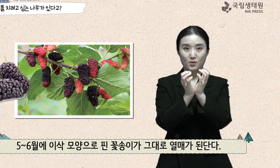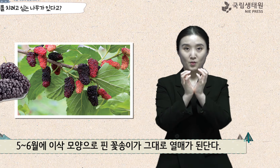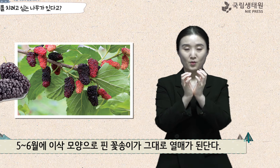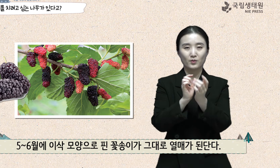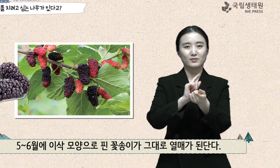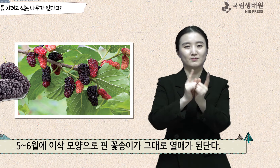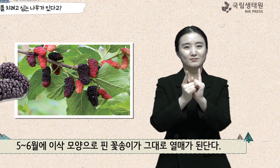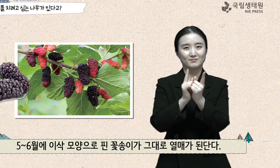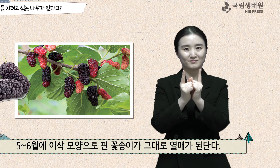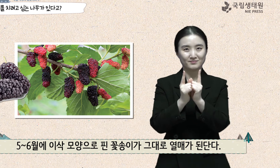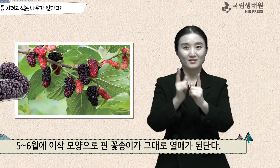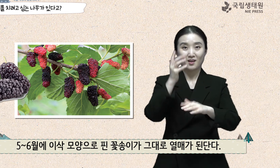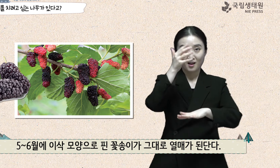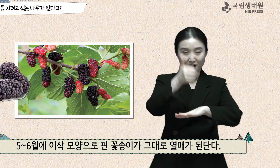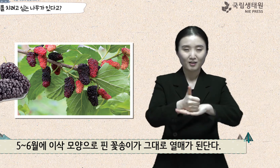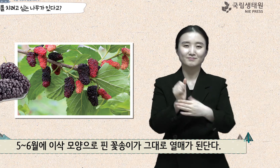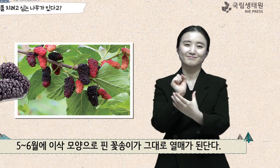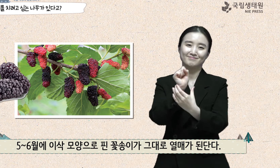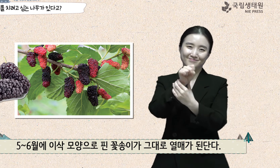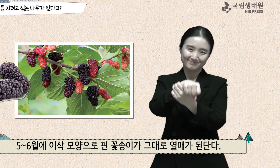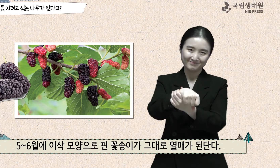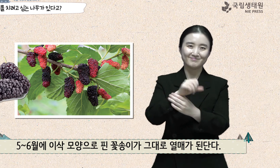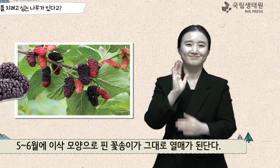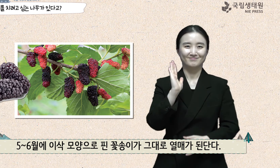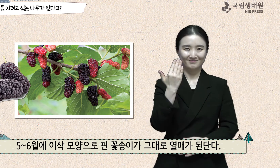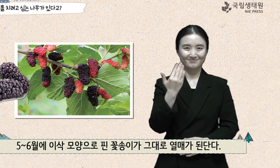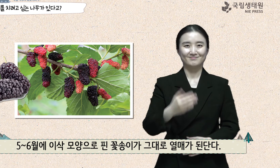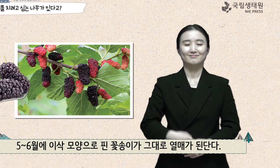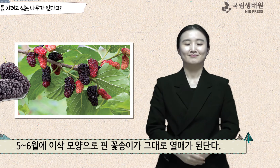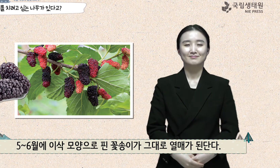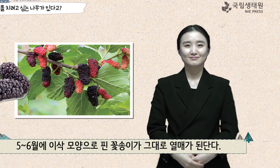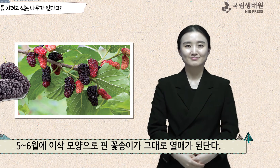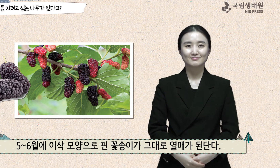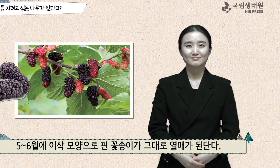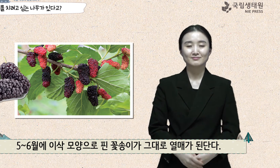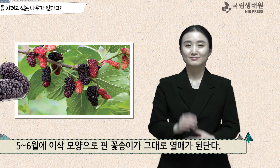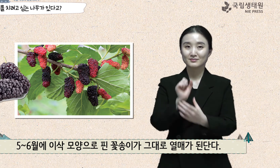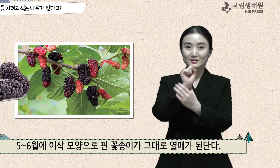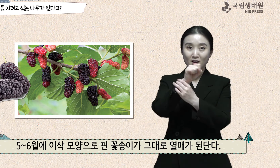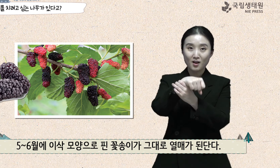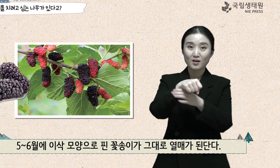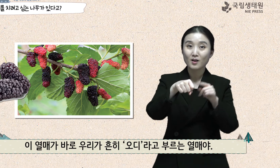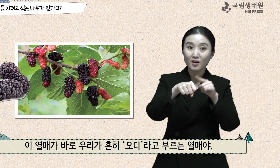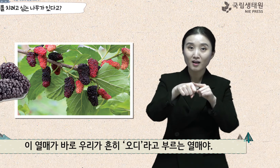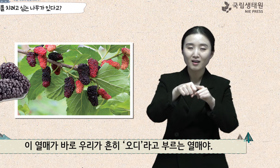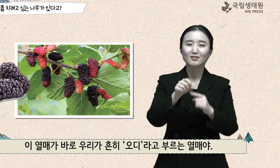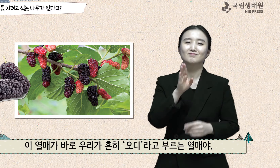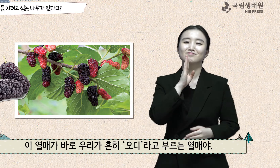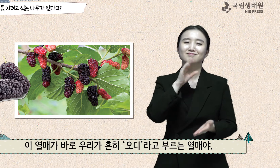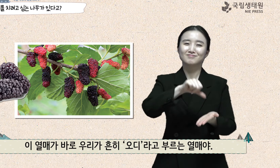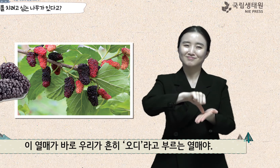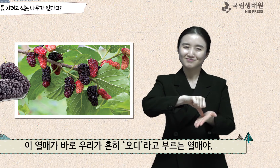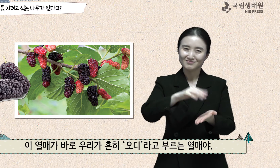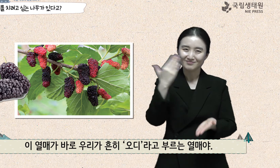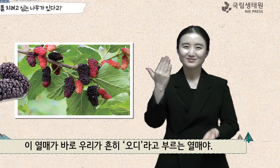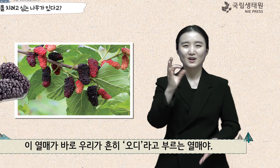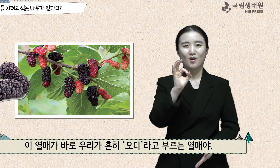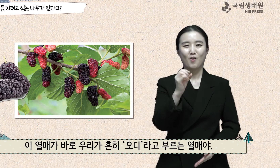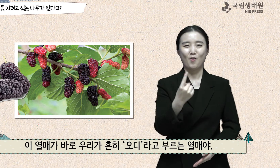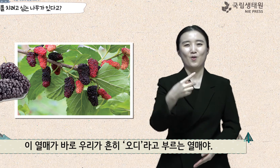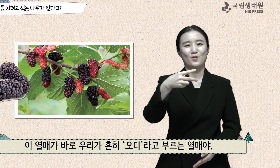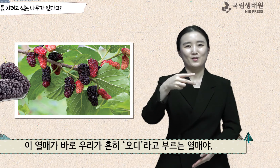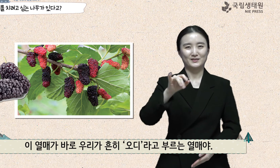6월에 이상 모양으로 핀 꽃송이가 그대로 열매가 된단다 이 열매가 바로